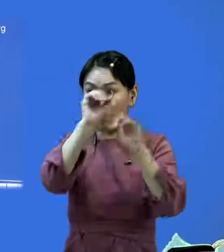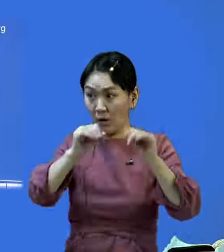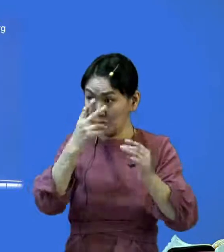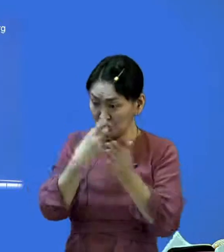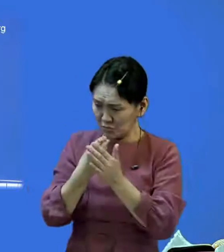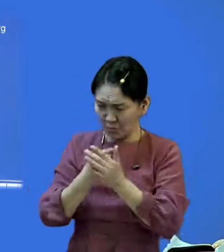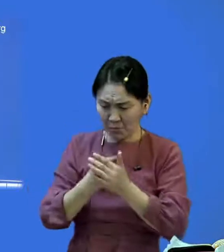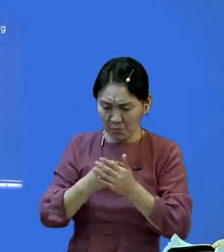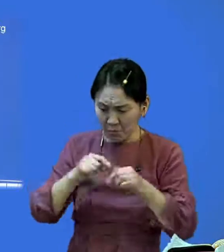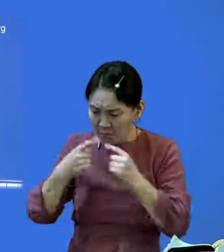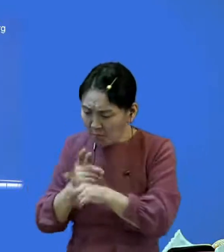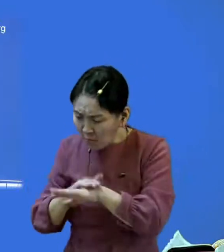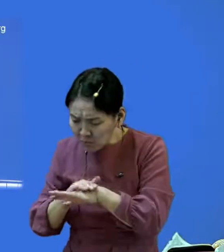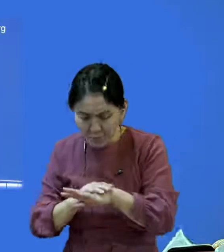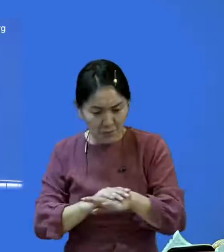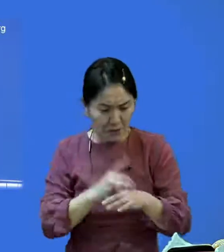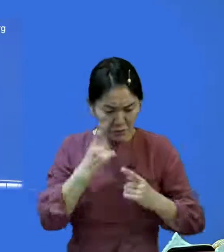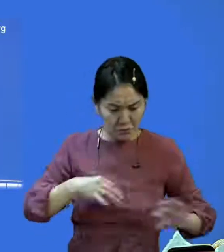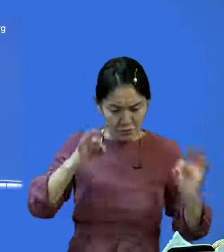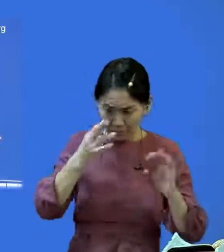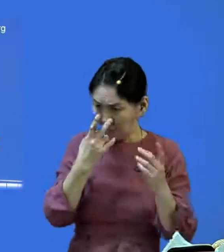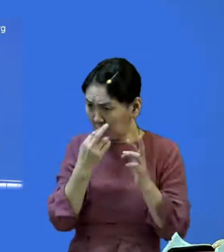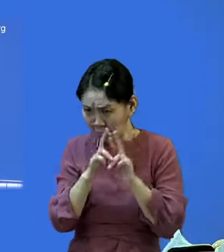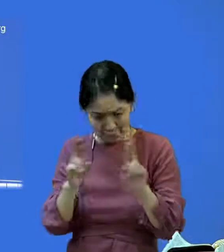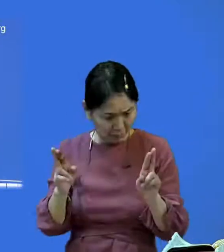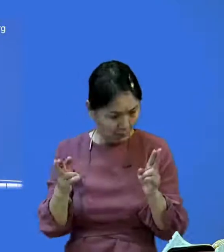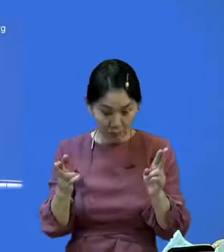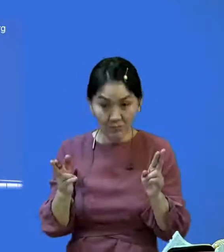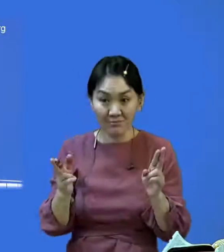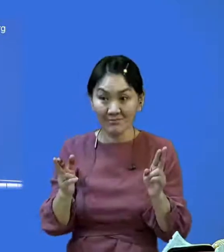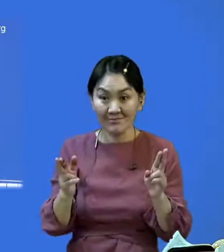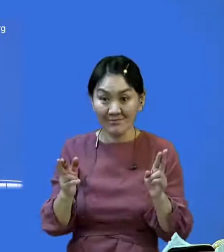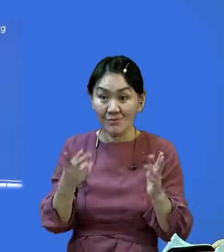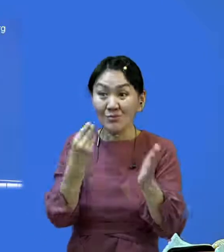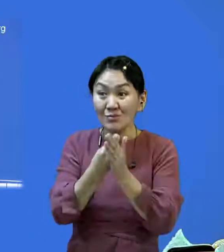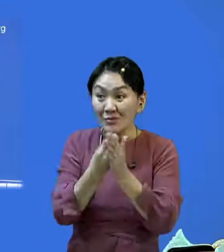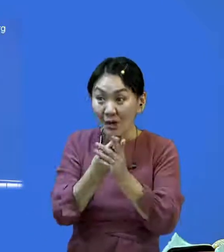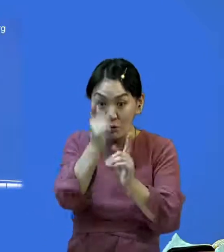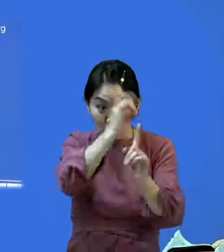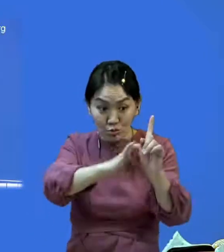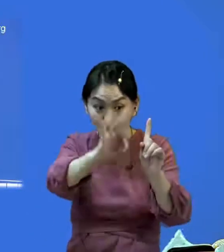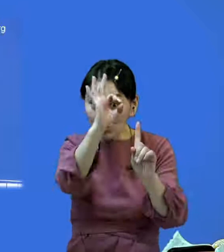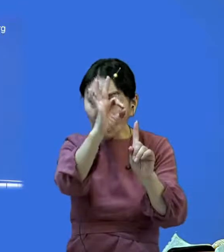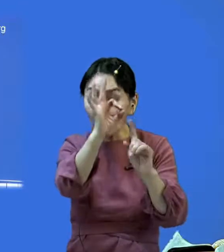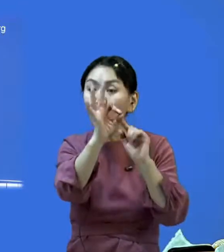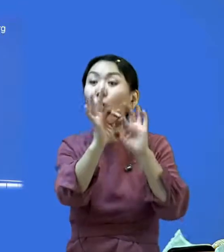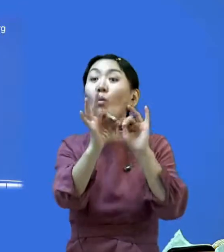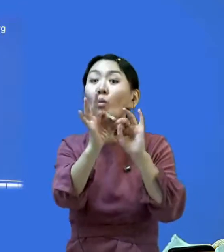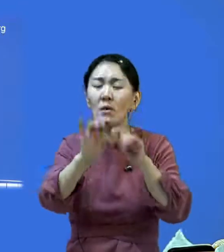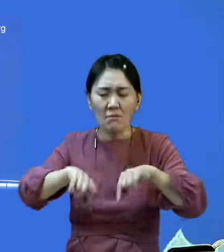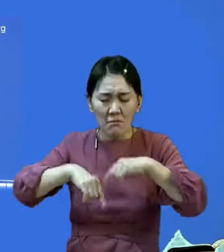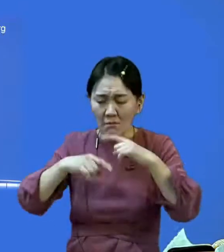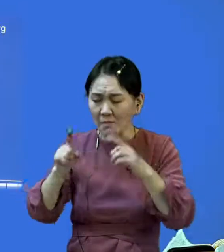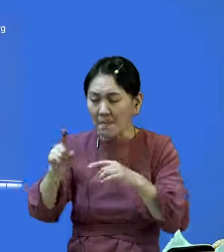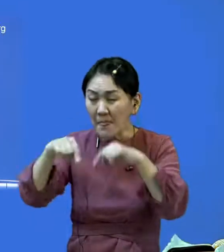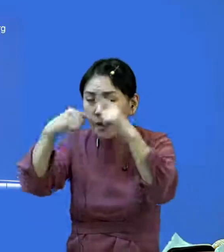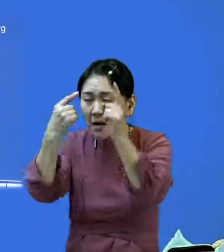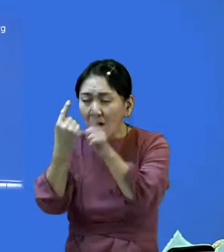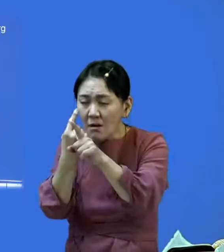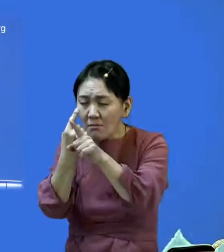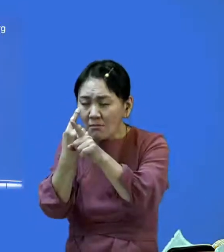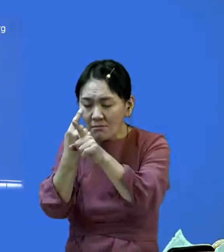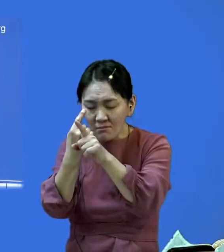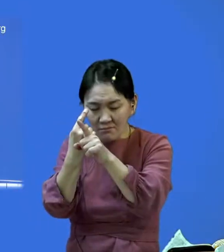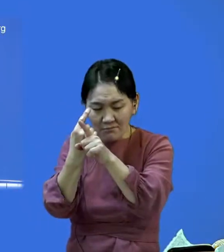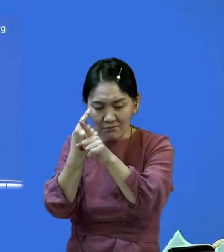Гим нүглээ уучлуулаа гэдэг нь гим нүгэл ерөөсөө нэг ч үйлдэггүй хүн мэт тооцож байна. За зөвдөхөгдлөө гэдэг